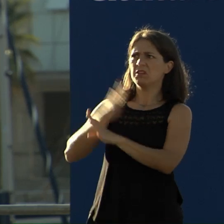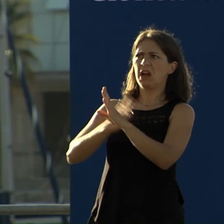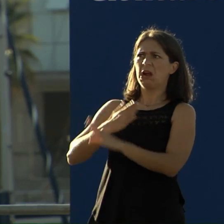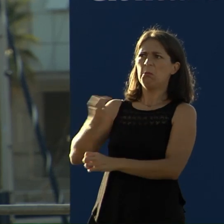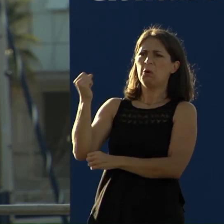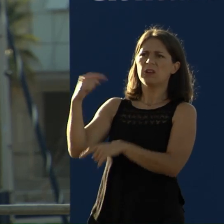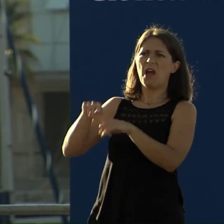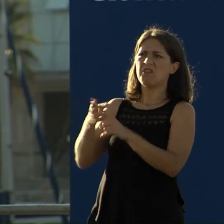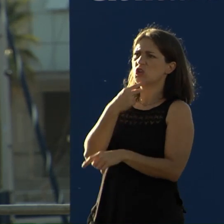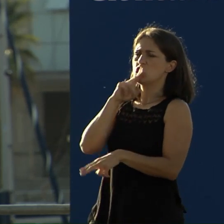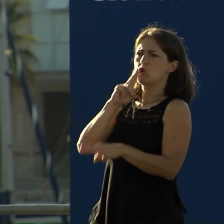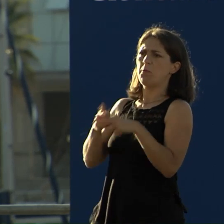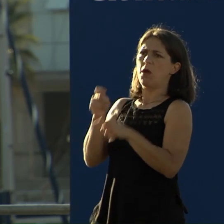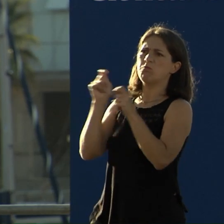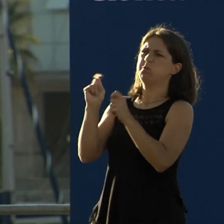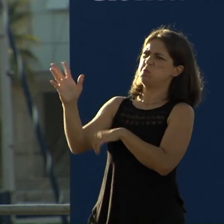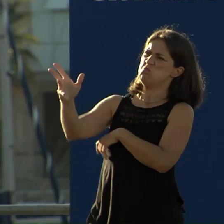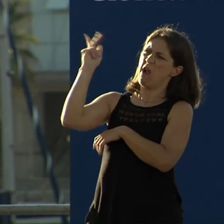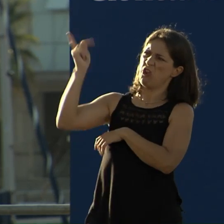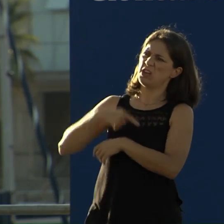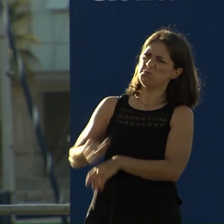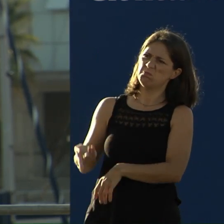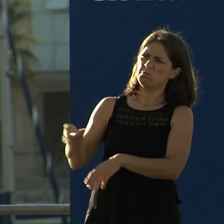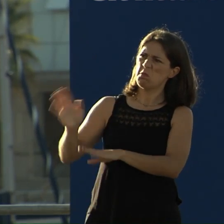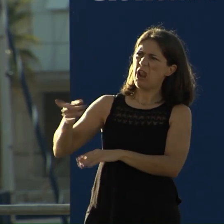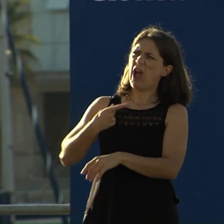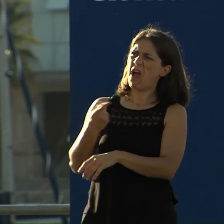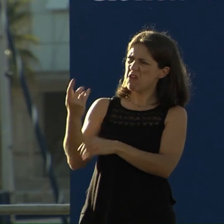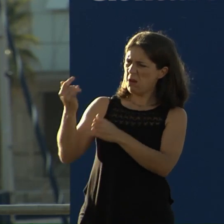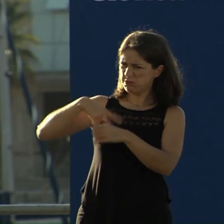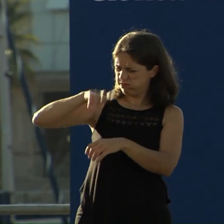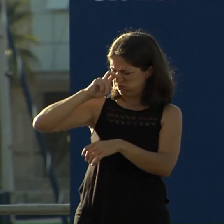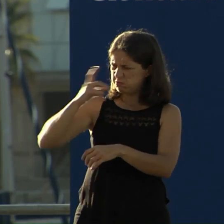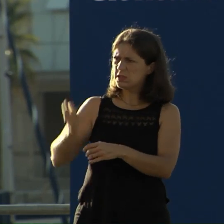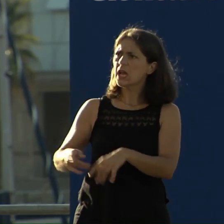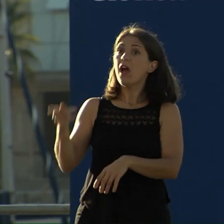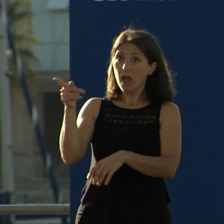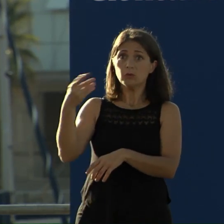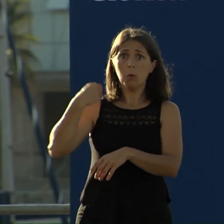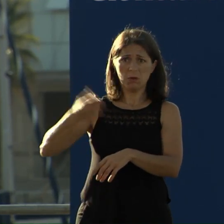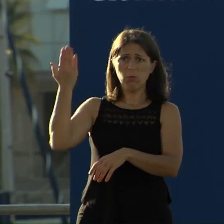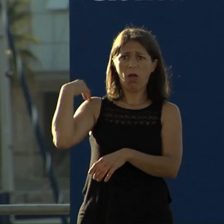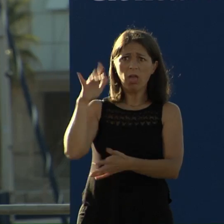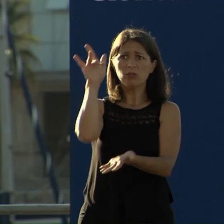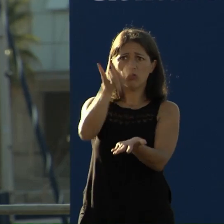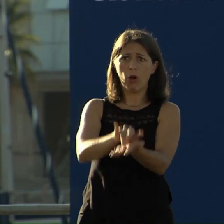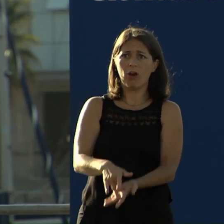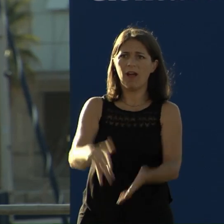llamándoles por su nombre. Mangantes, golfos, casta. Eso es lo que pasó en este país.